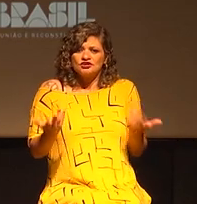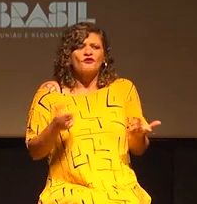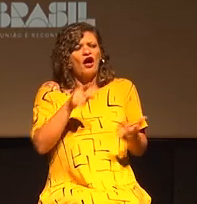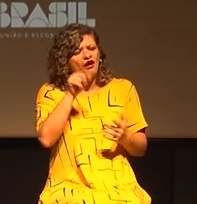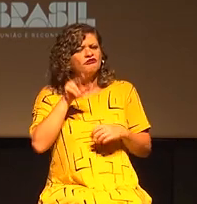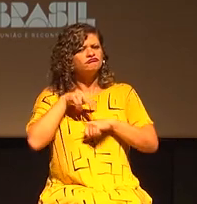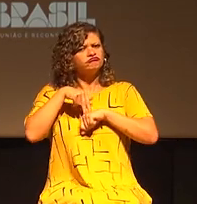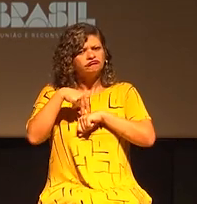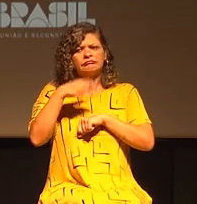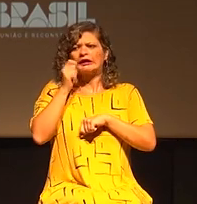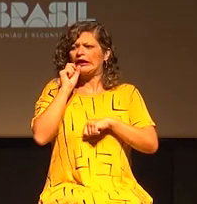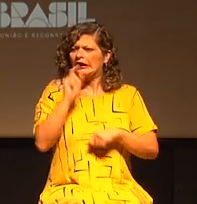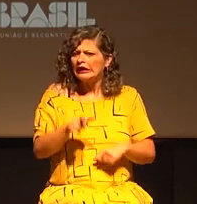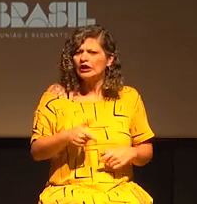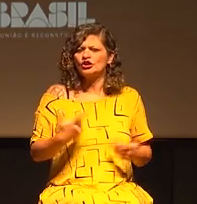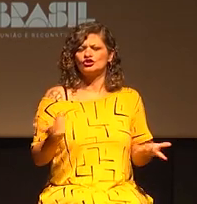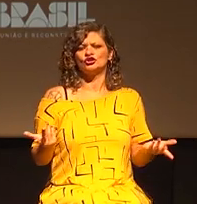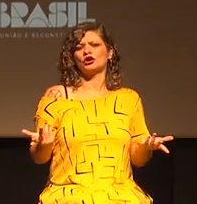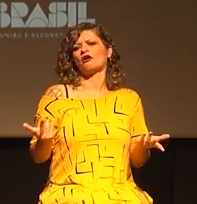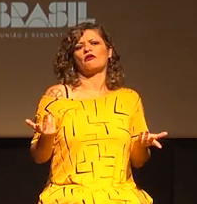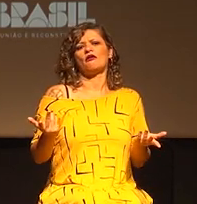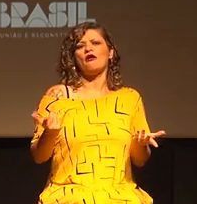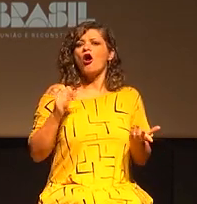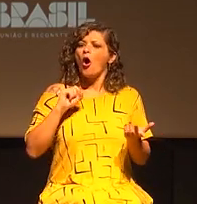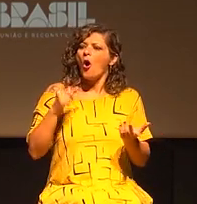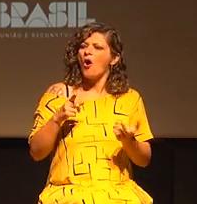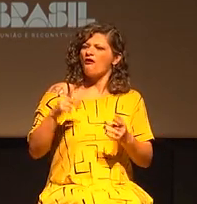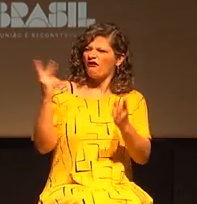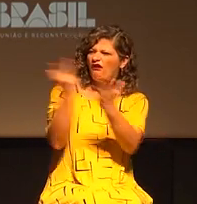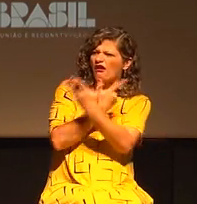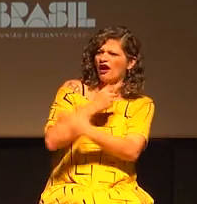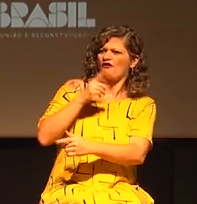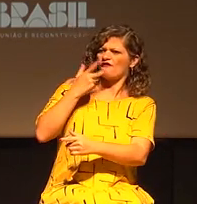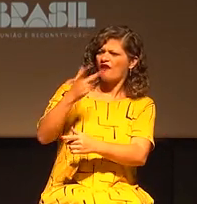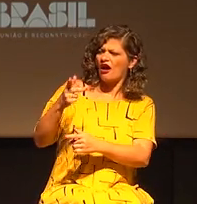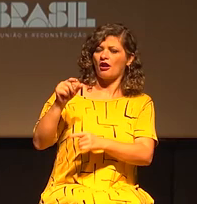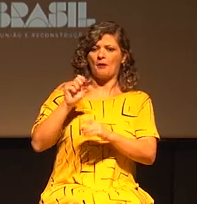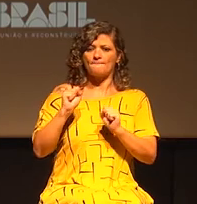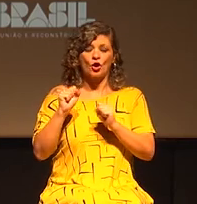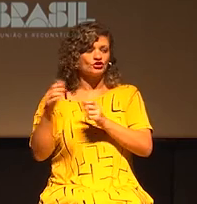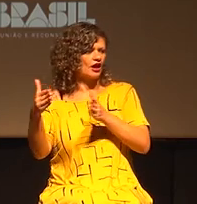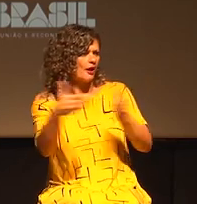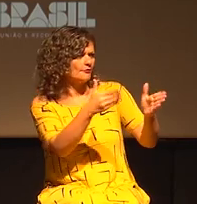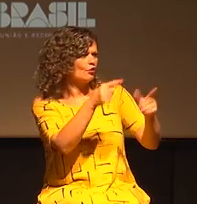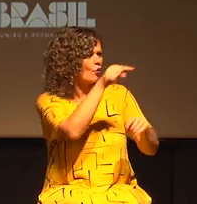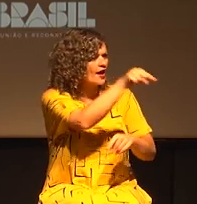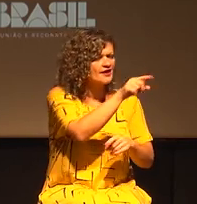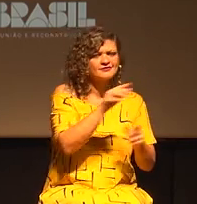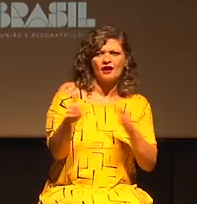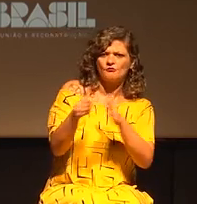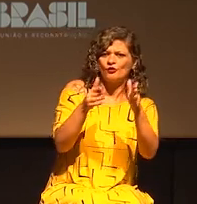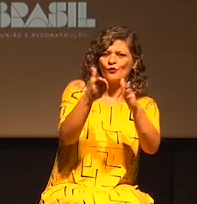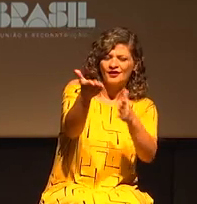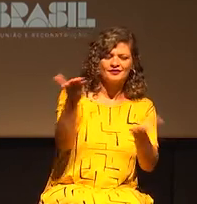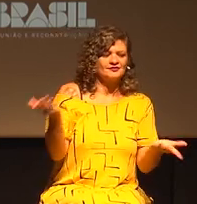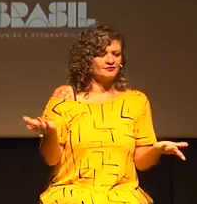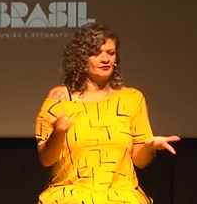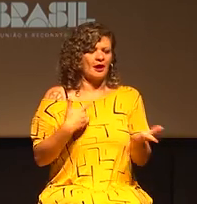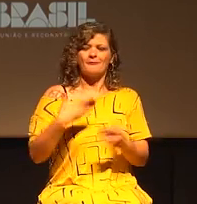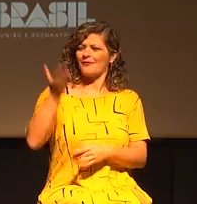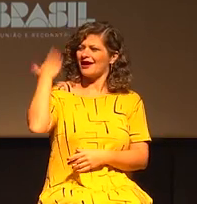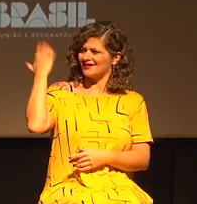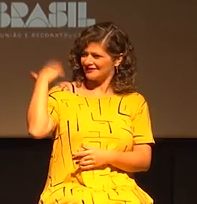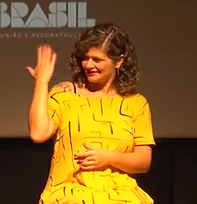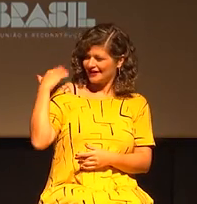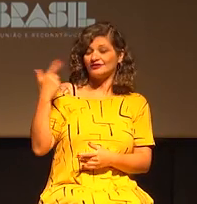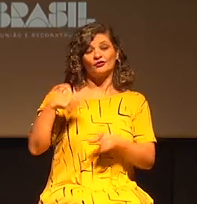criticar todo mundo ou de apontar né olha podemos ir por aqui isso é legal tal aí teve um um dia no debate